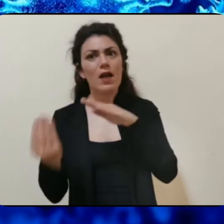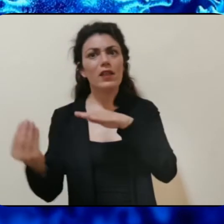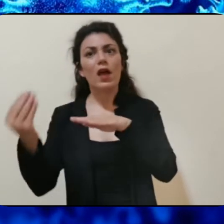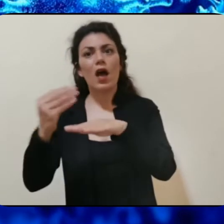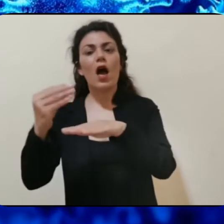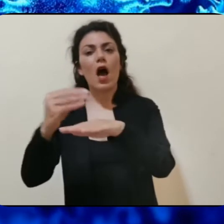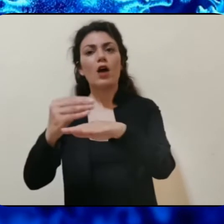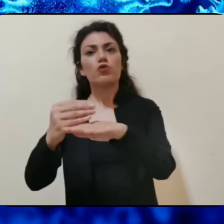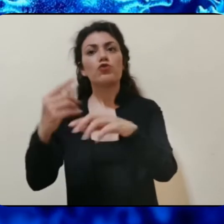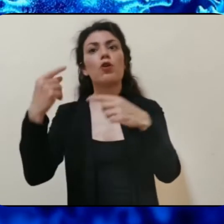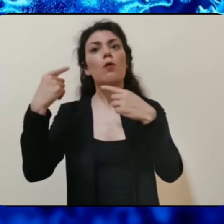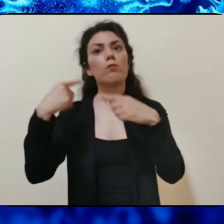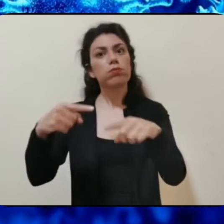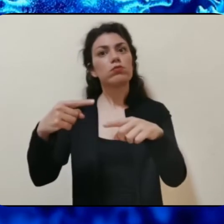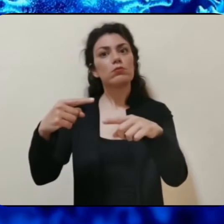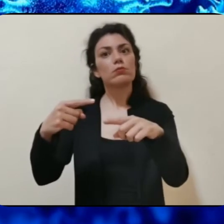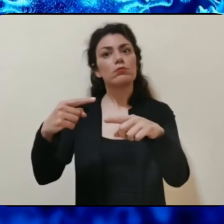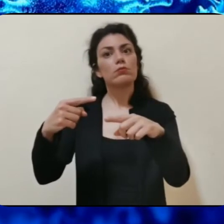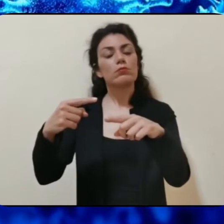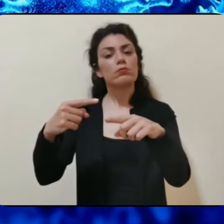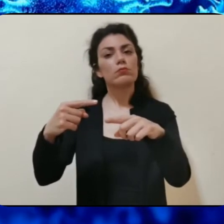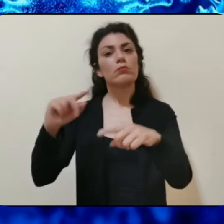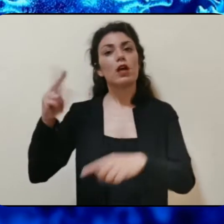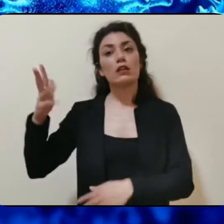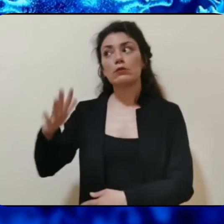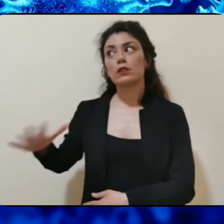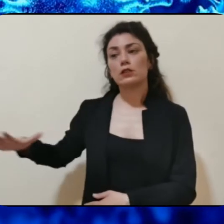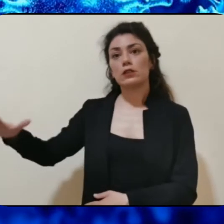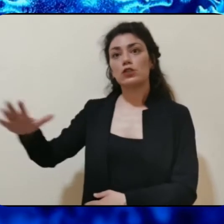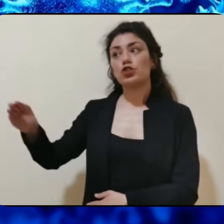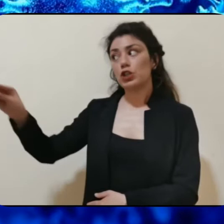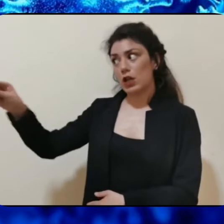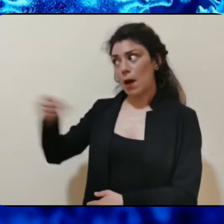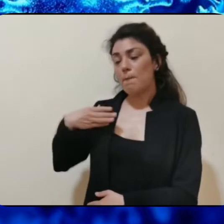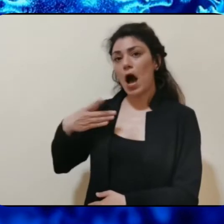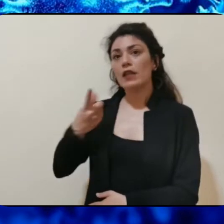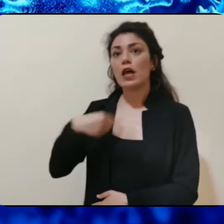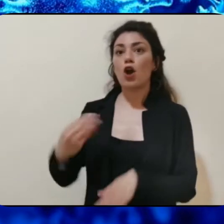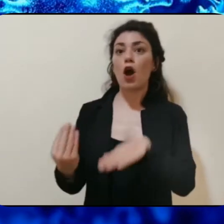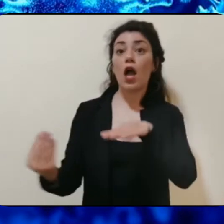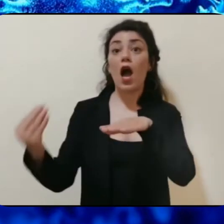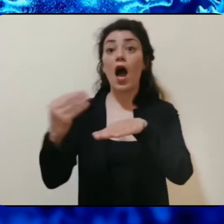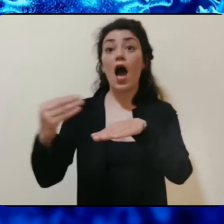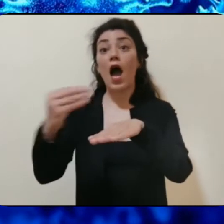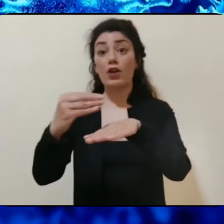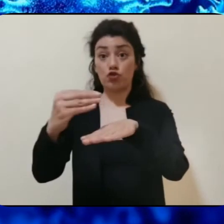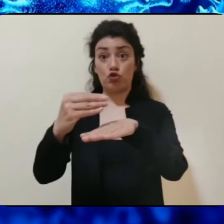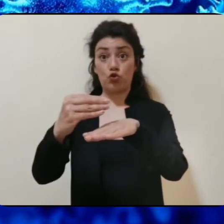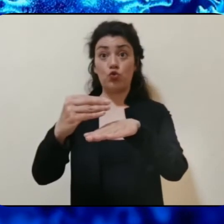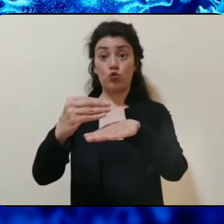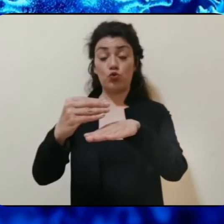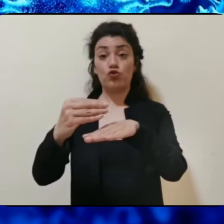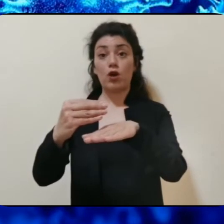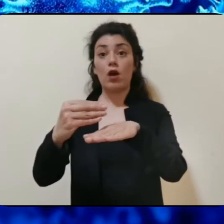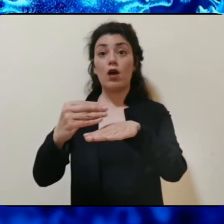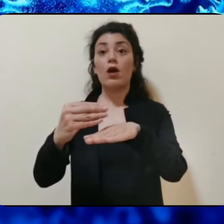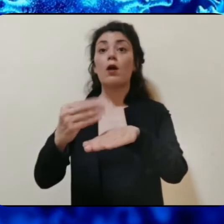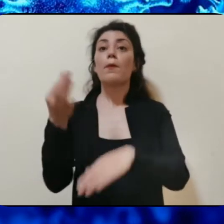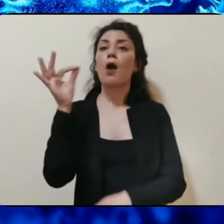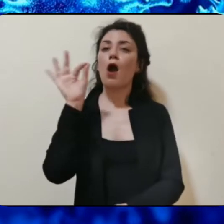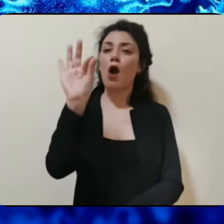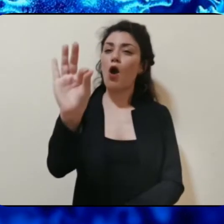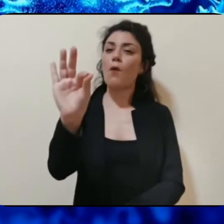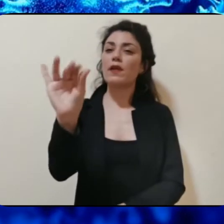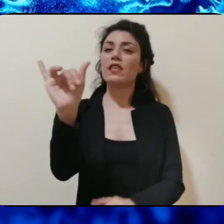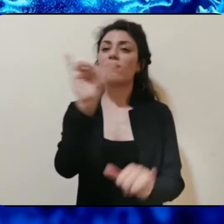i chiarimenti con tutte le istruzioni operative che sono state aggiornate con nota appunto che è pervenuta dalla regione Sicilia, proprio